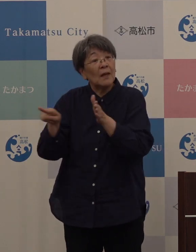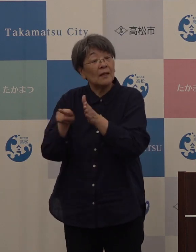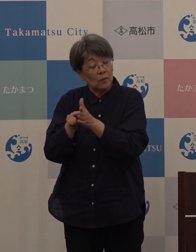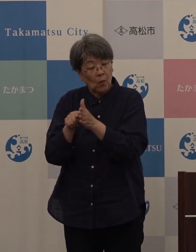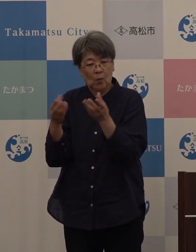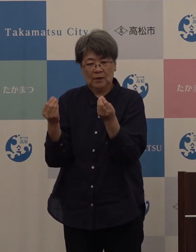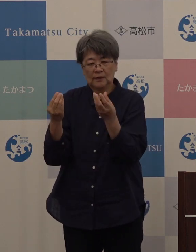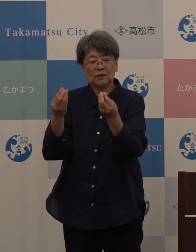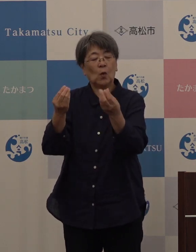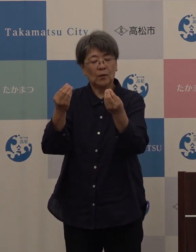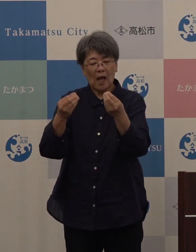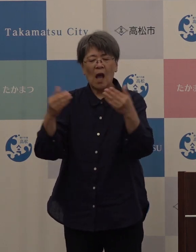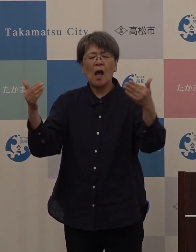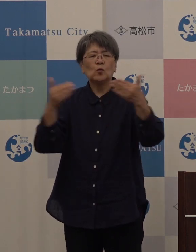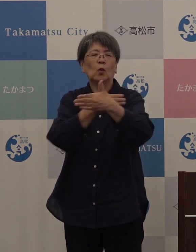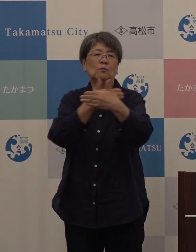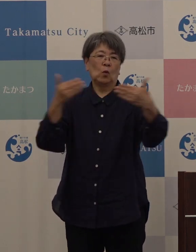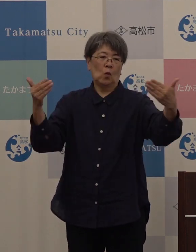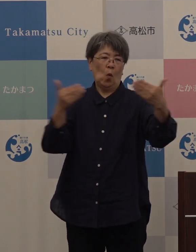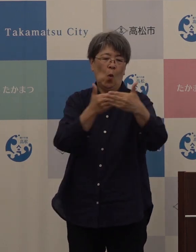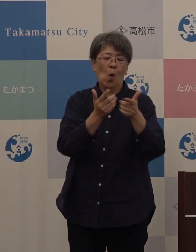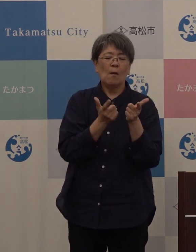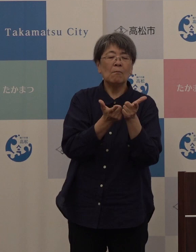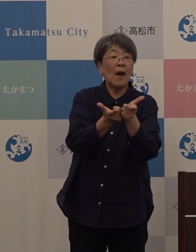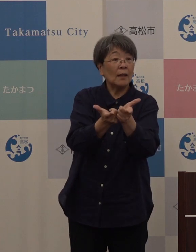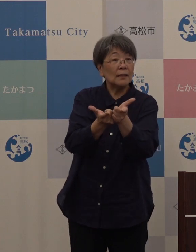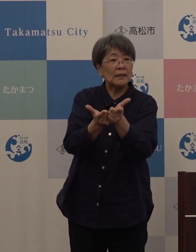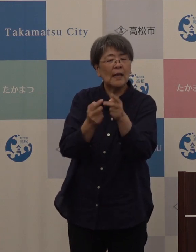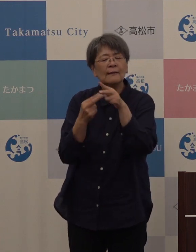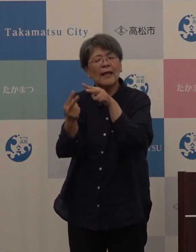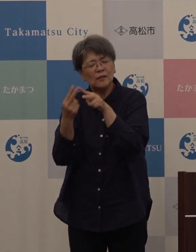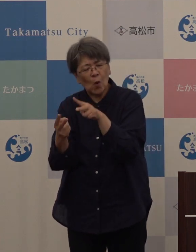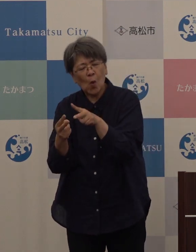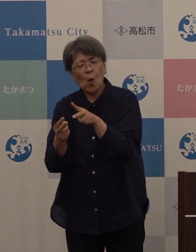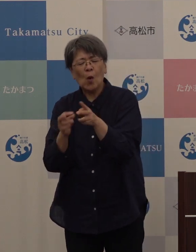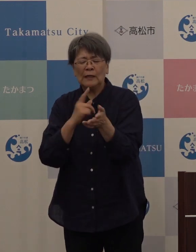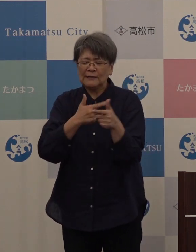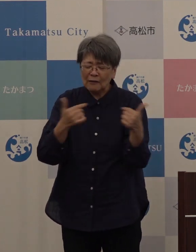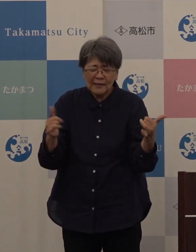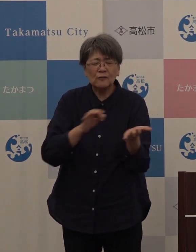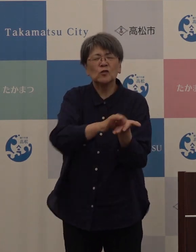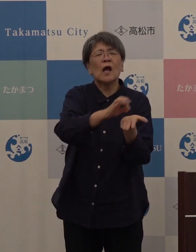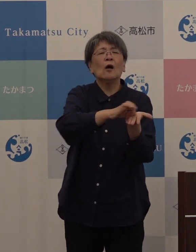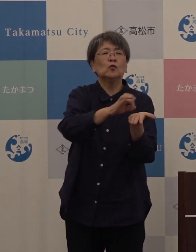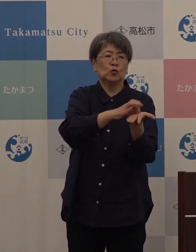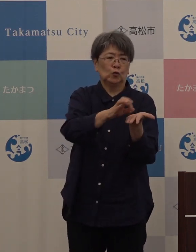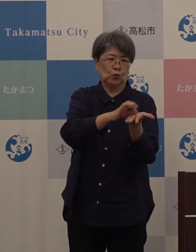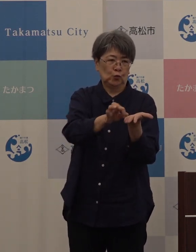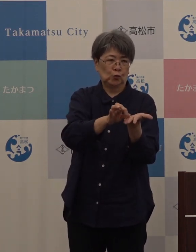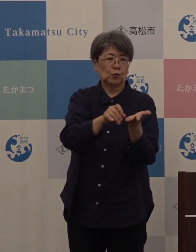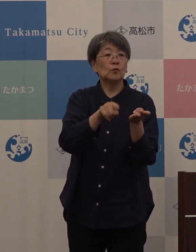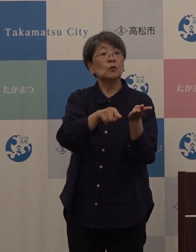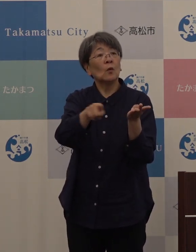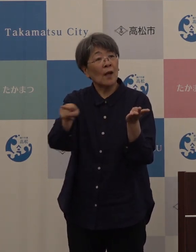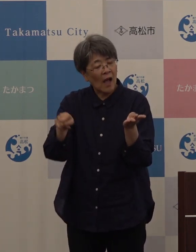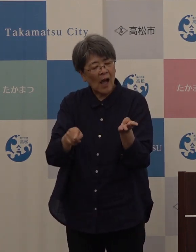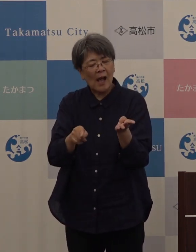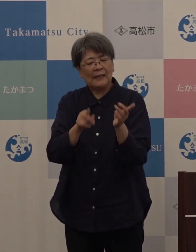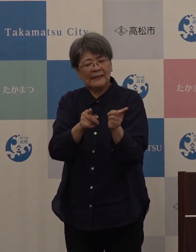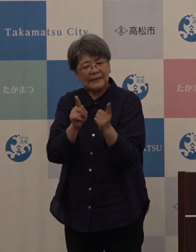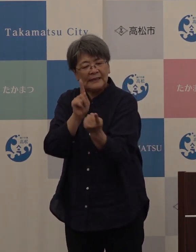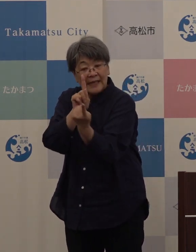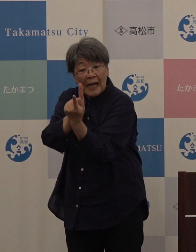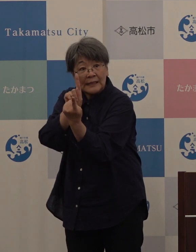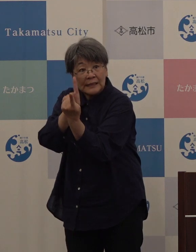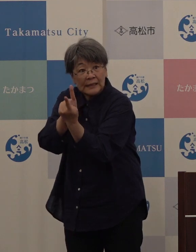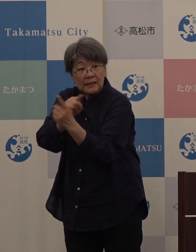たような公共交通の利用促進策、あるいは維持のためのいろんな対策等